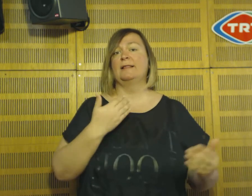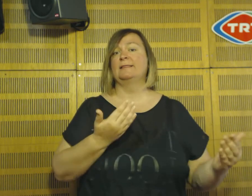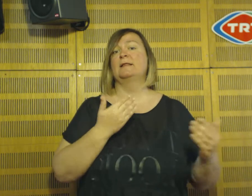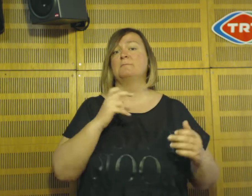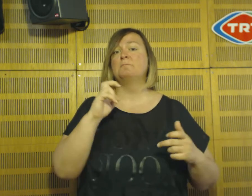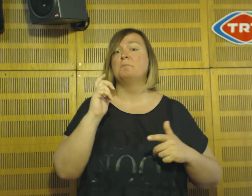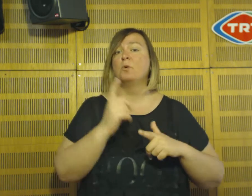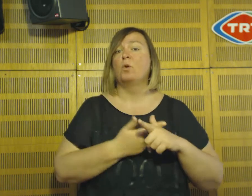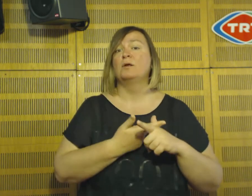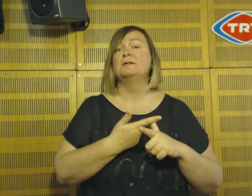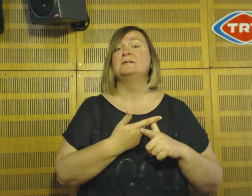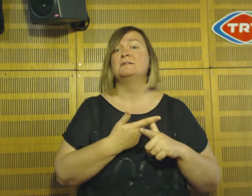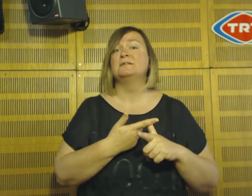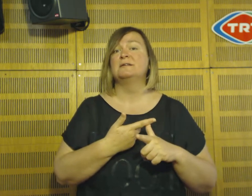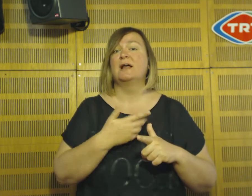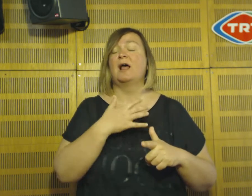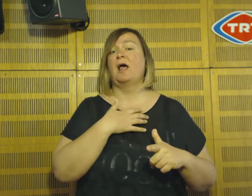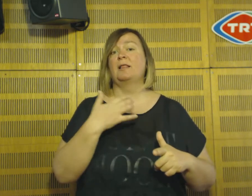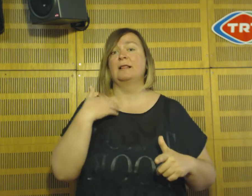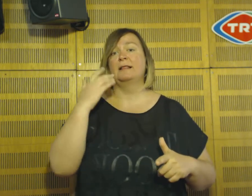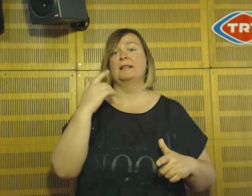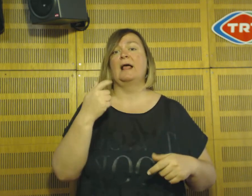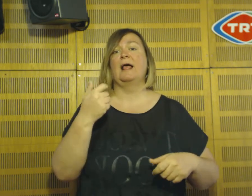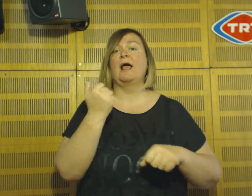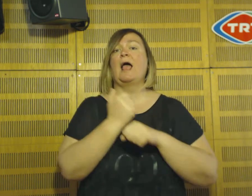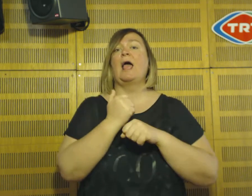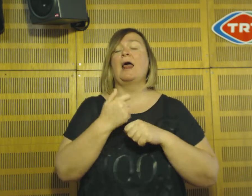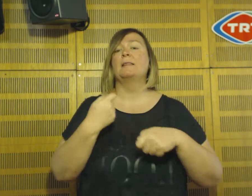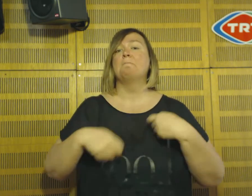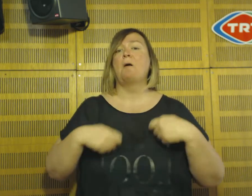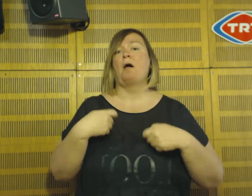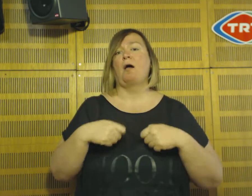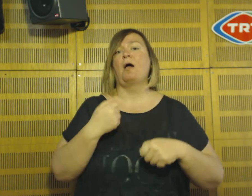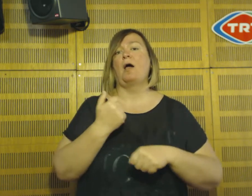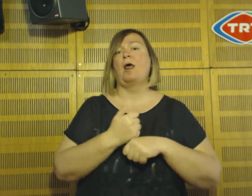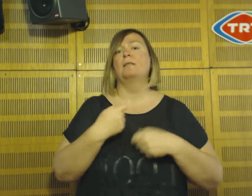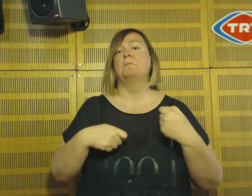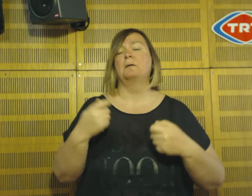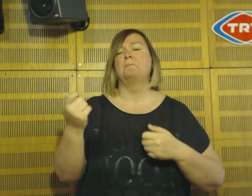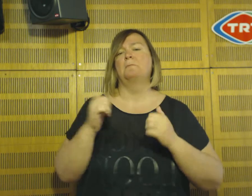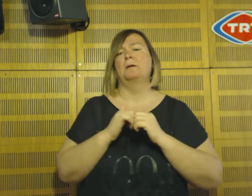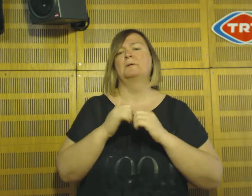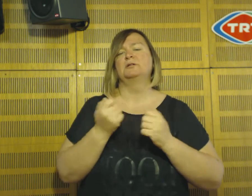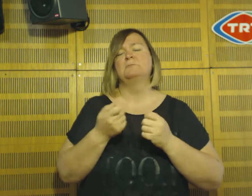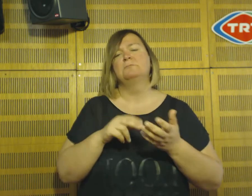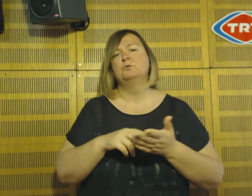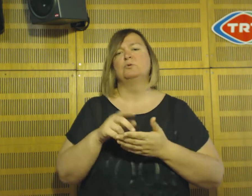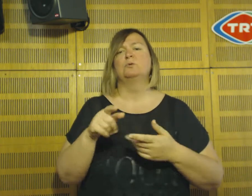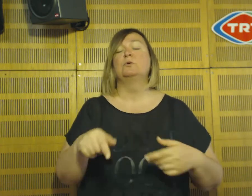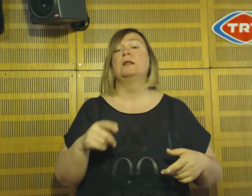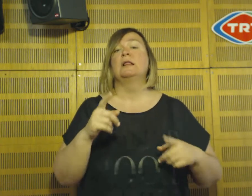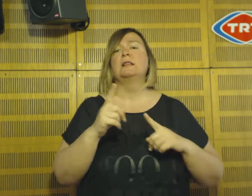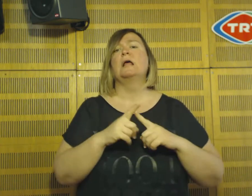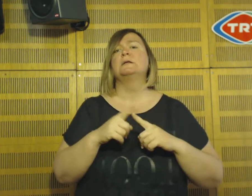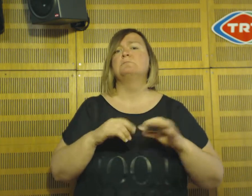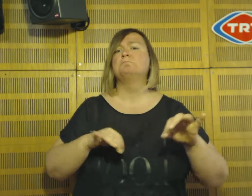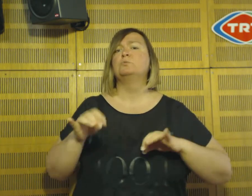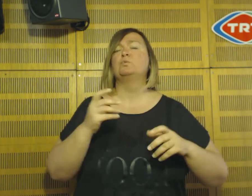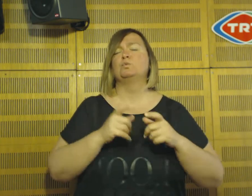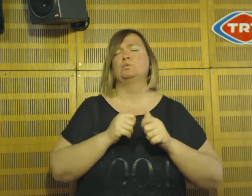projenin ana destekçisi Garanti Bankası ile çalıştık. Ondan sonra da proje yürümeye başladı. Tasarımı uzun sürdü fakat